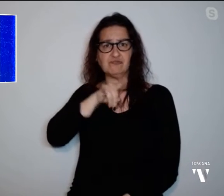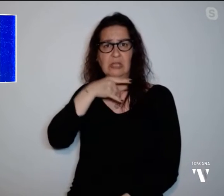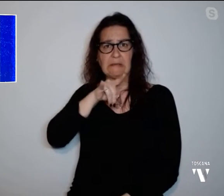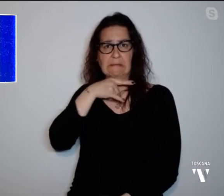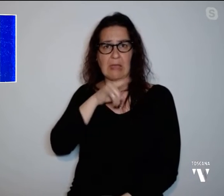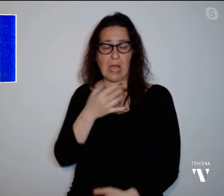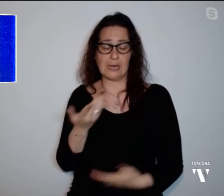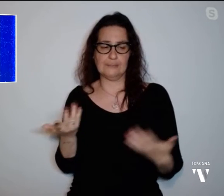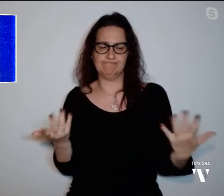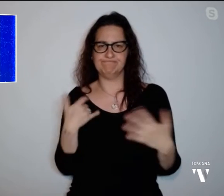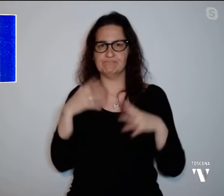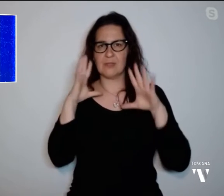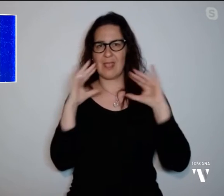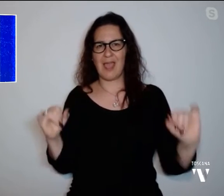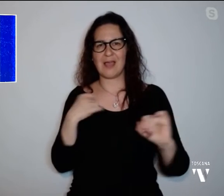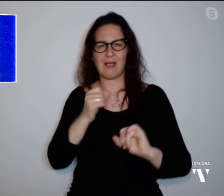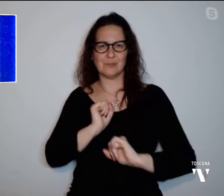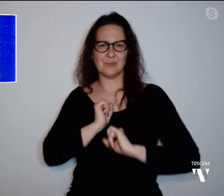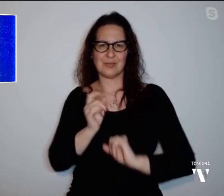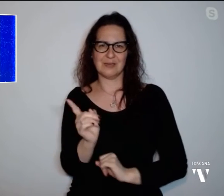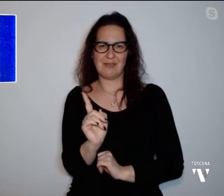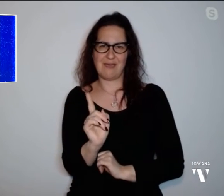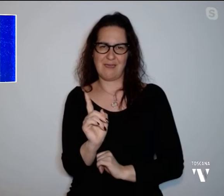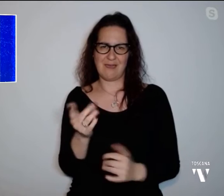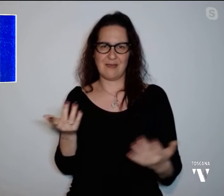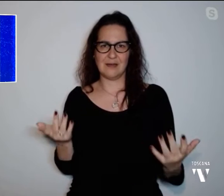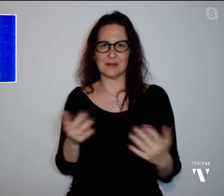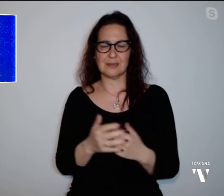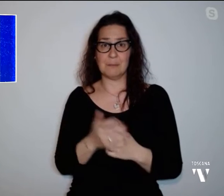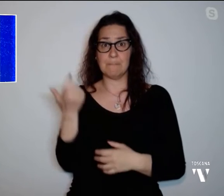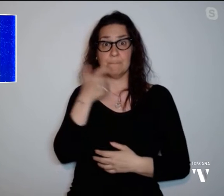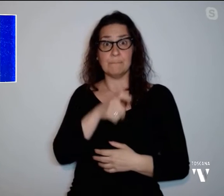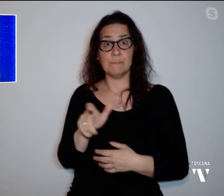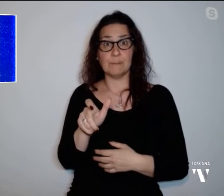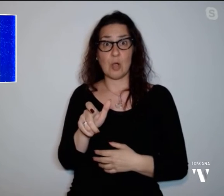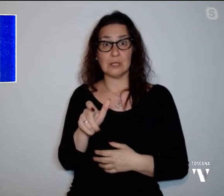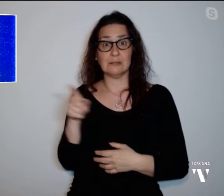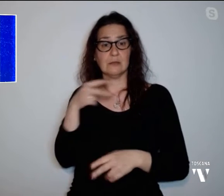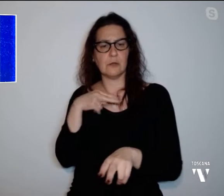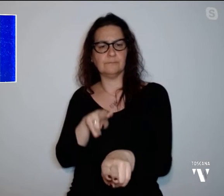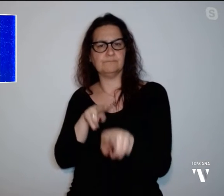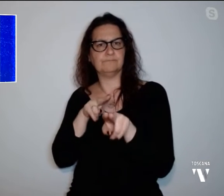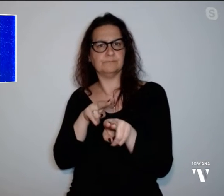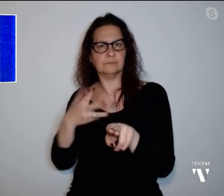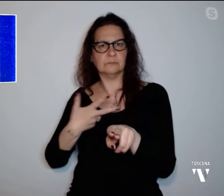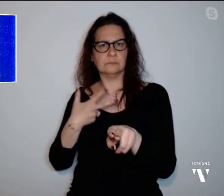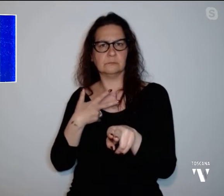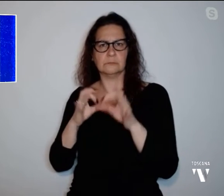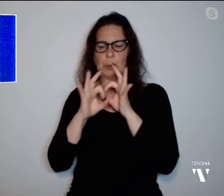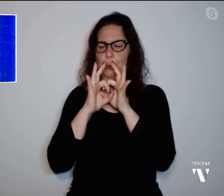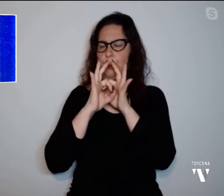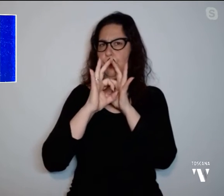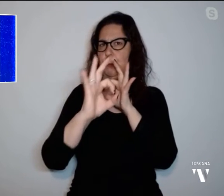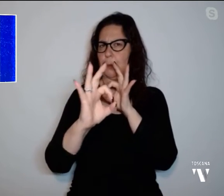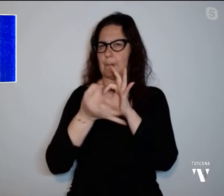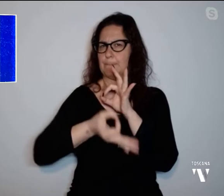alla quale i militari non avrebbero dato credito, essendo la sua carabina dotata di ottica di